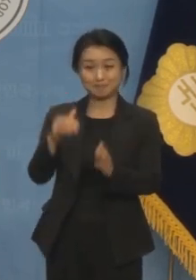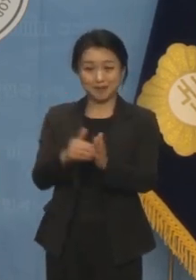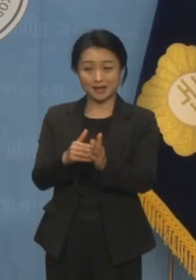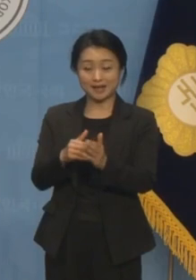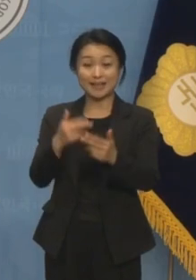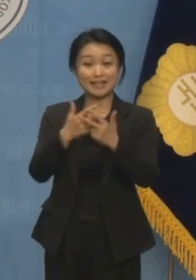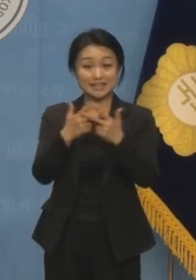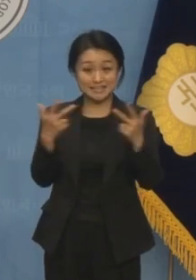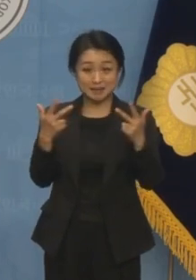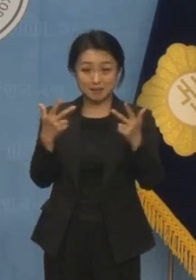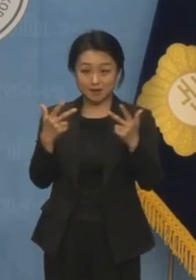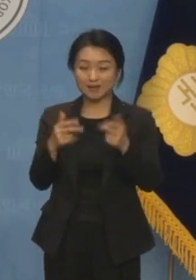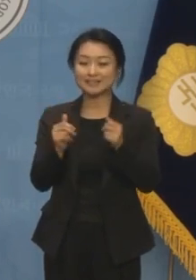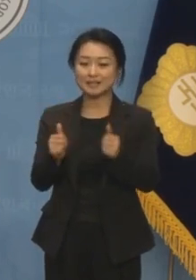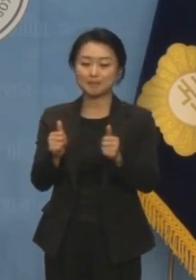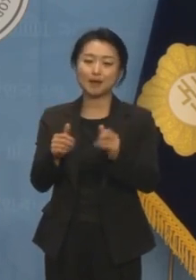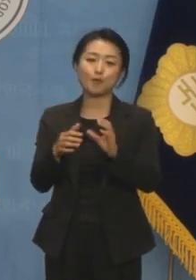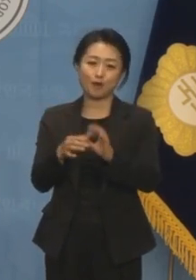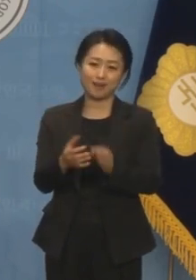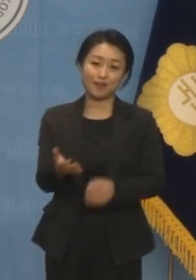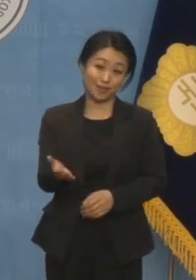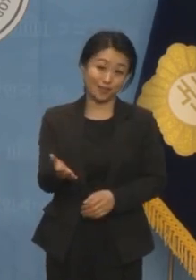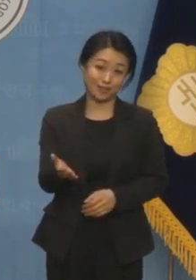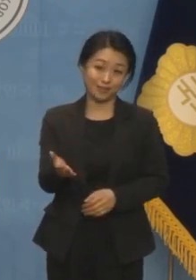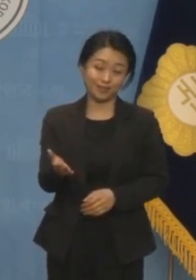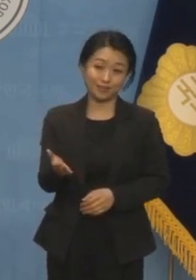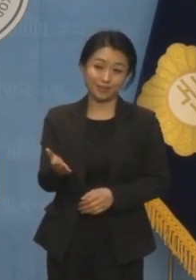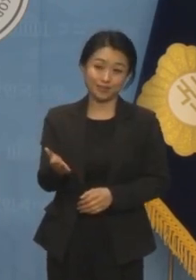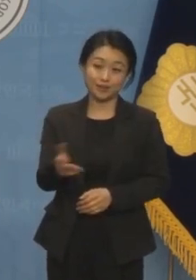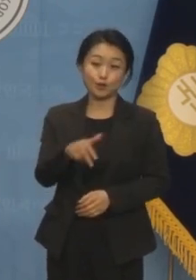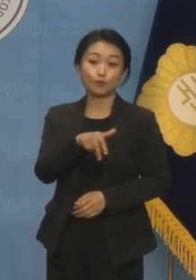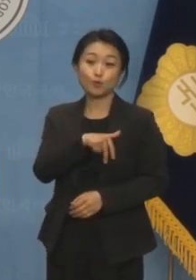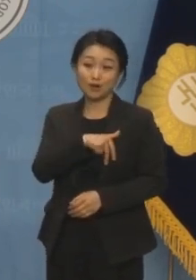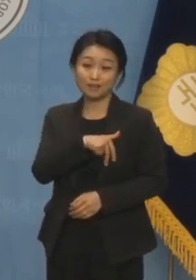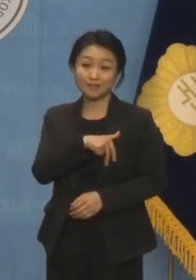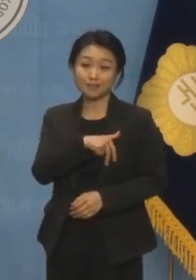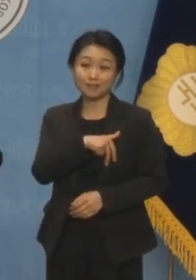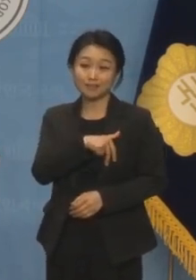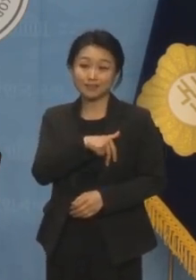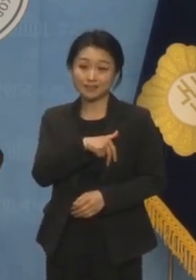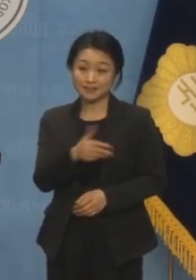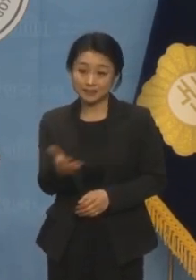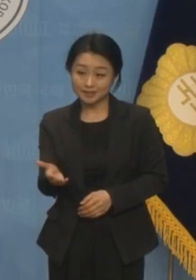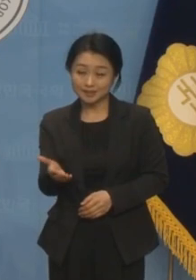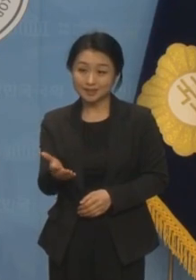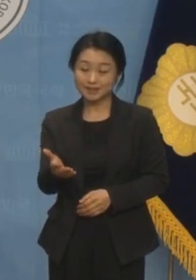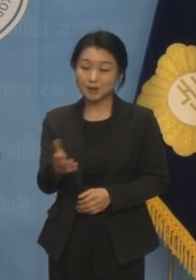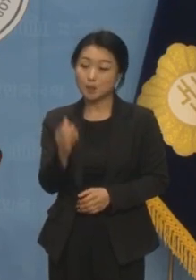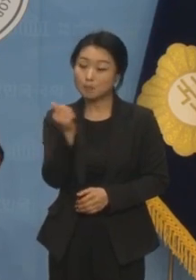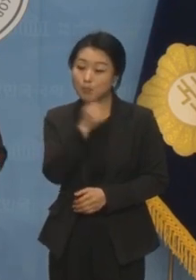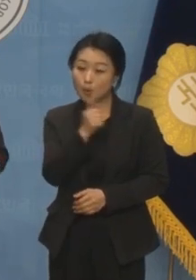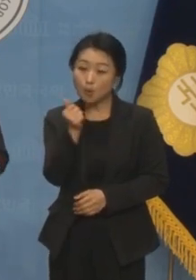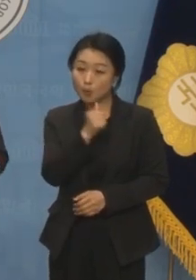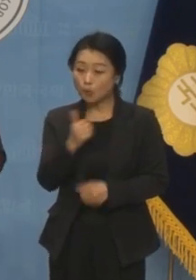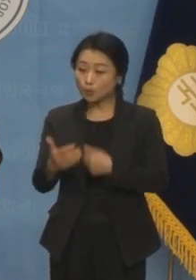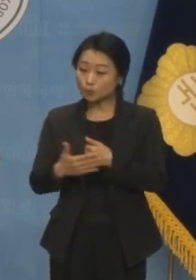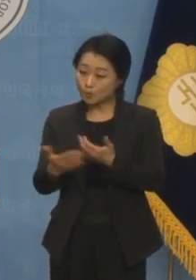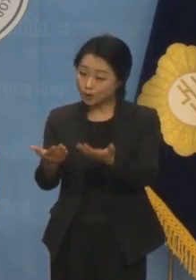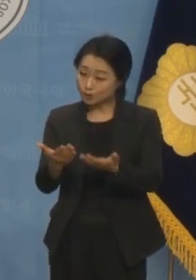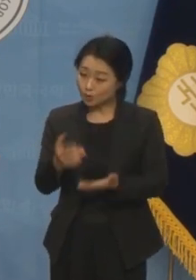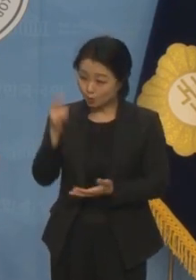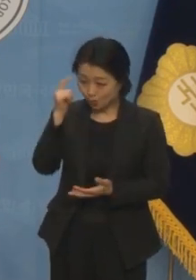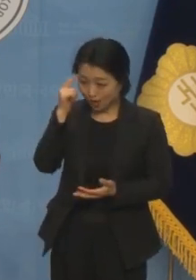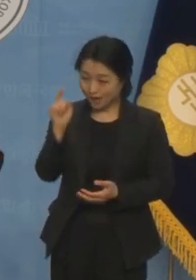대표의 개인적인 사법 리스크에 대해서 헌법기관인 국회의원이 나서서 왜 변호를 하는지 솔직히 잘 이해가